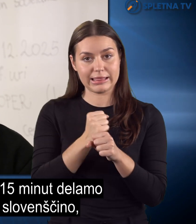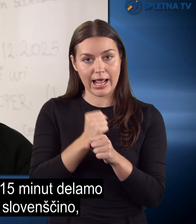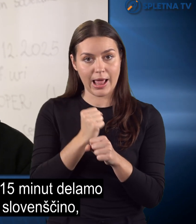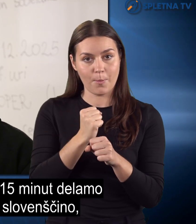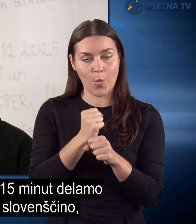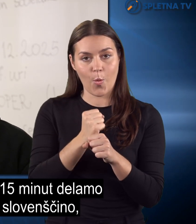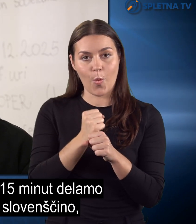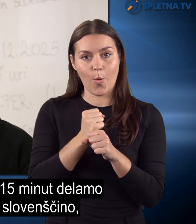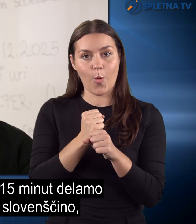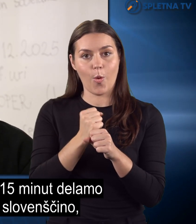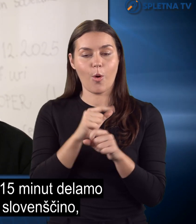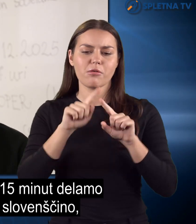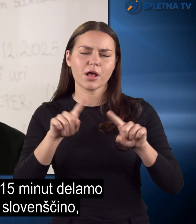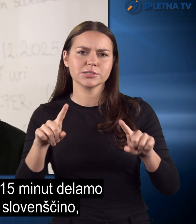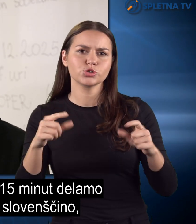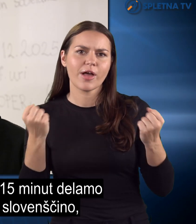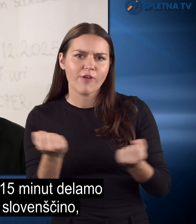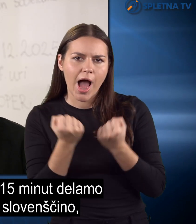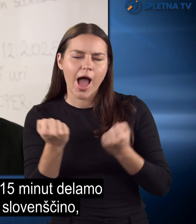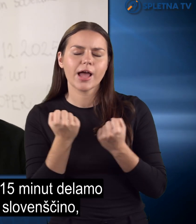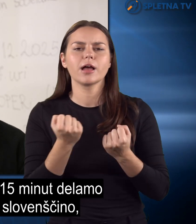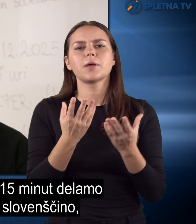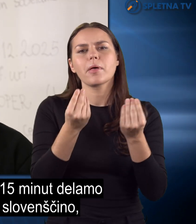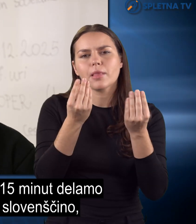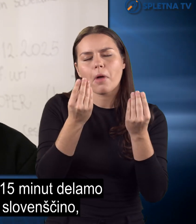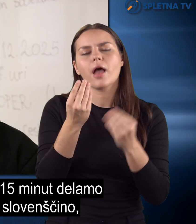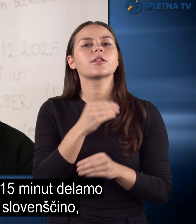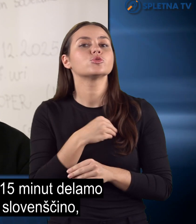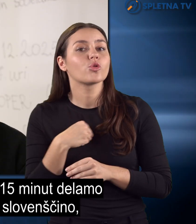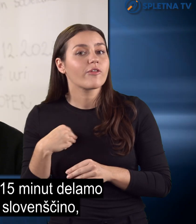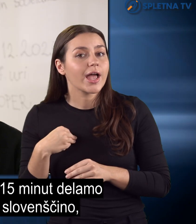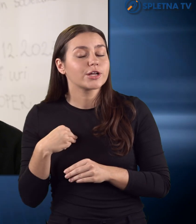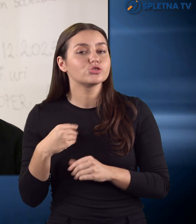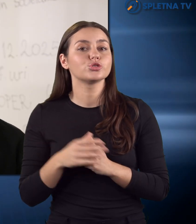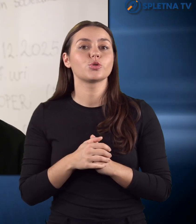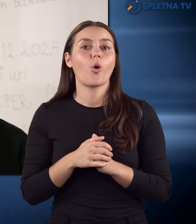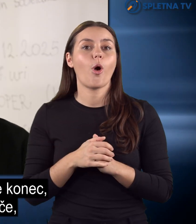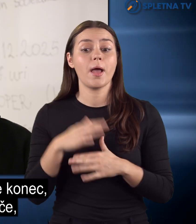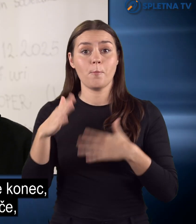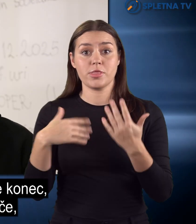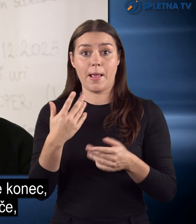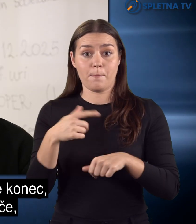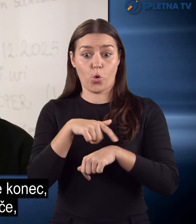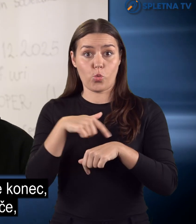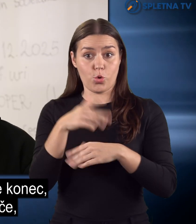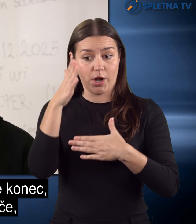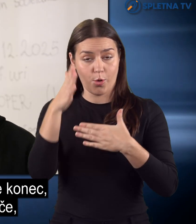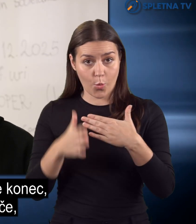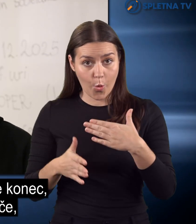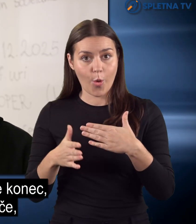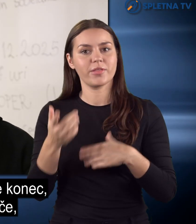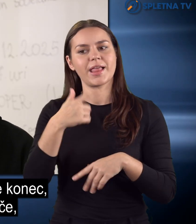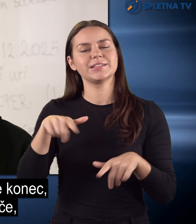15 redintne vaje za matematiko, slovenščino. Potem, ko je končana ura,